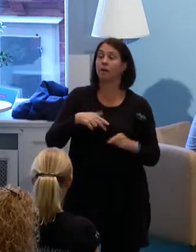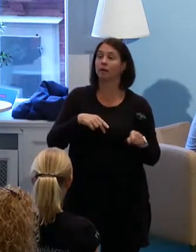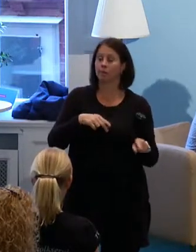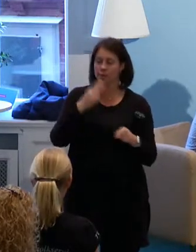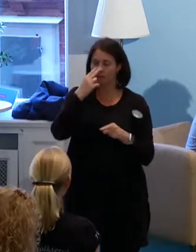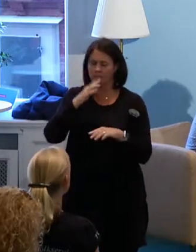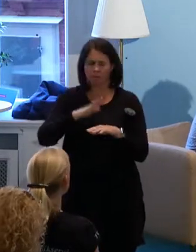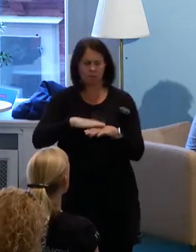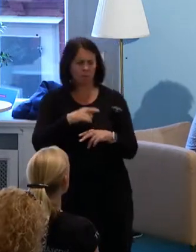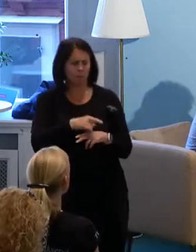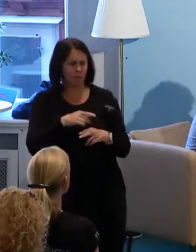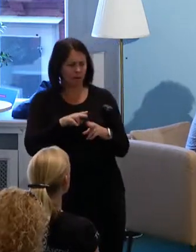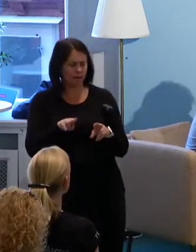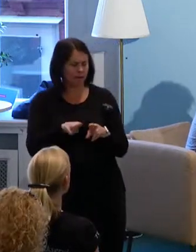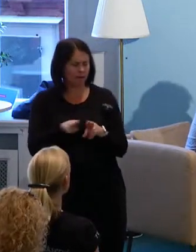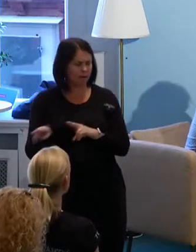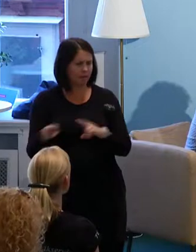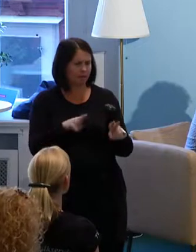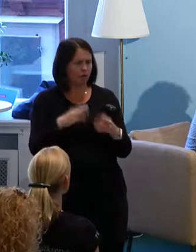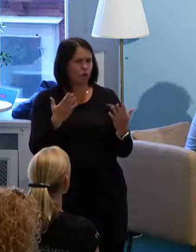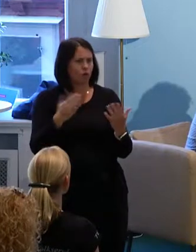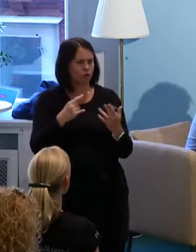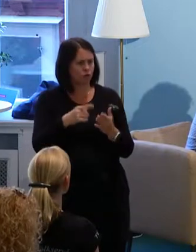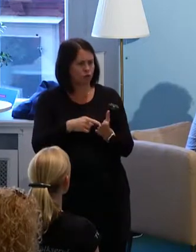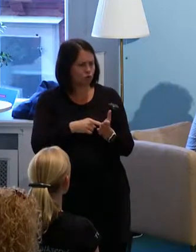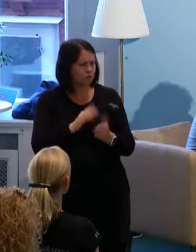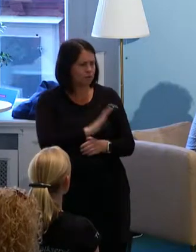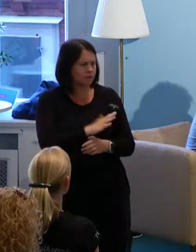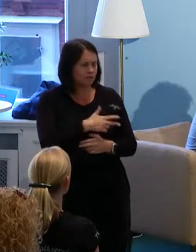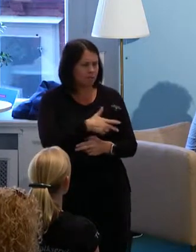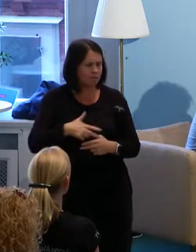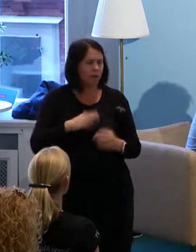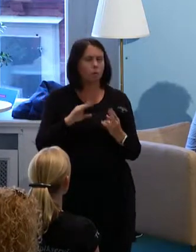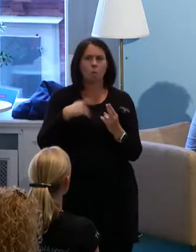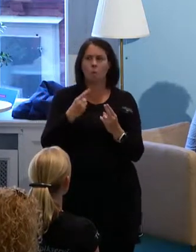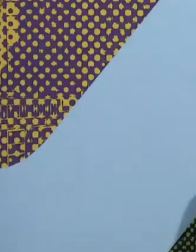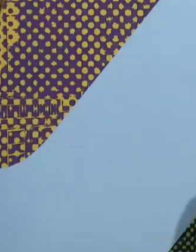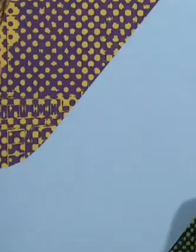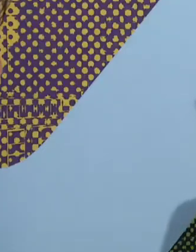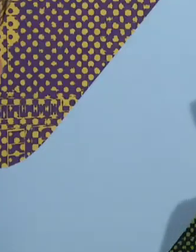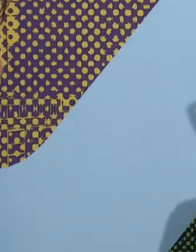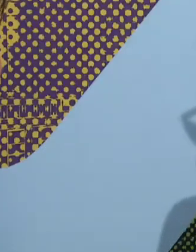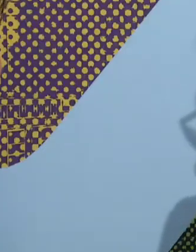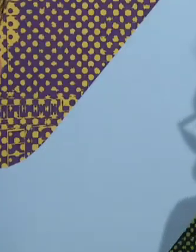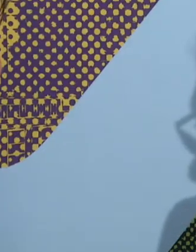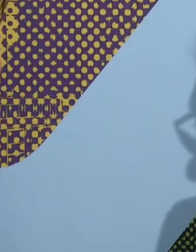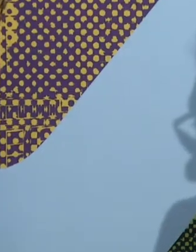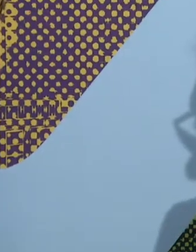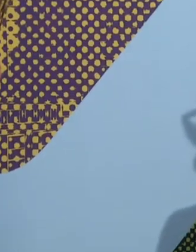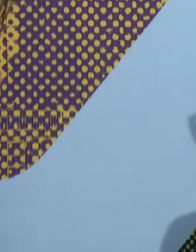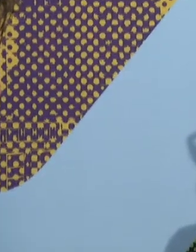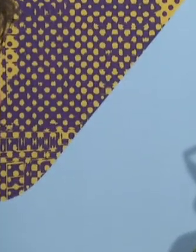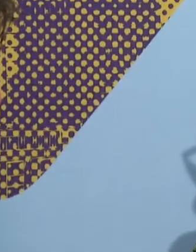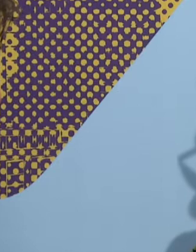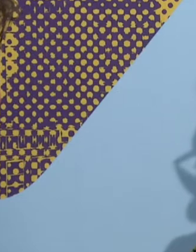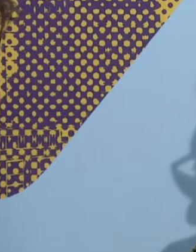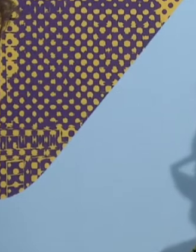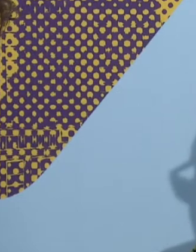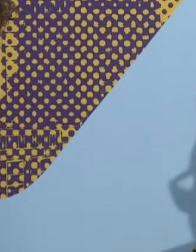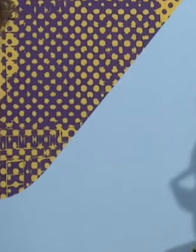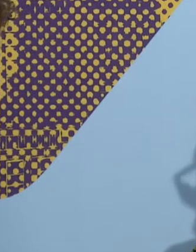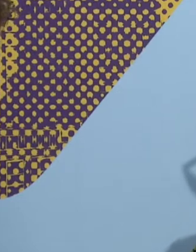likheterna, vad skulle du säga är typiskt? Det typiska är att det här har vuxit fram sedan 1898 i Danmark, 1906